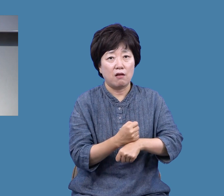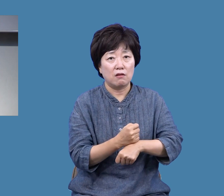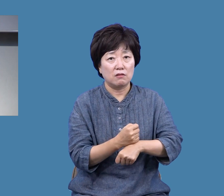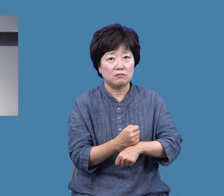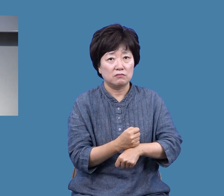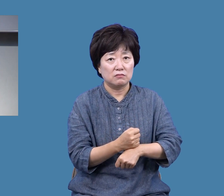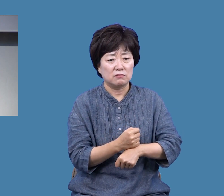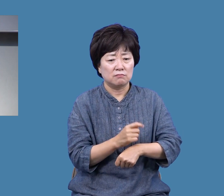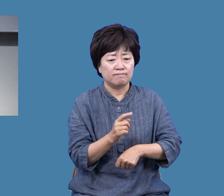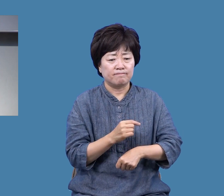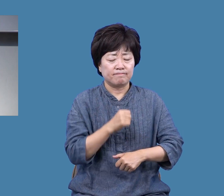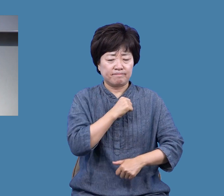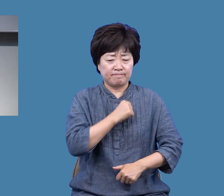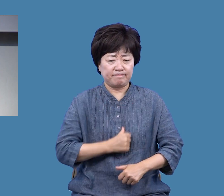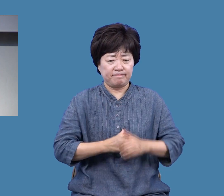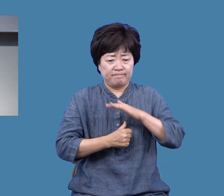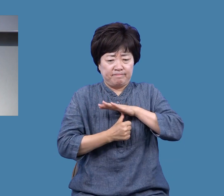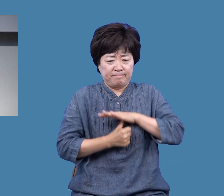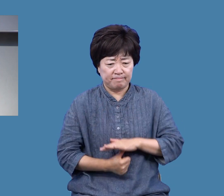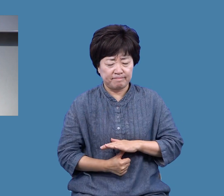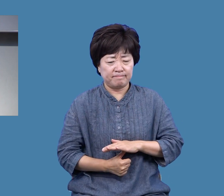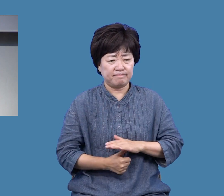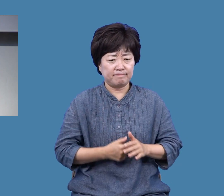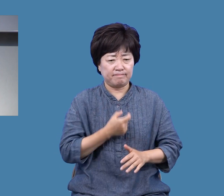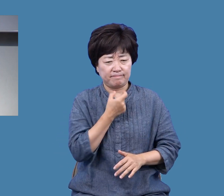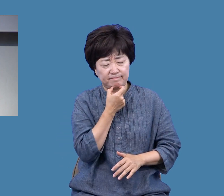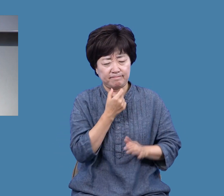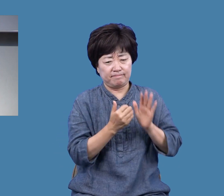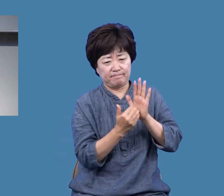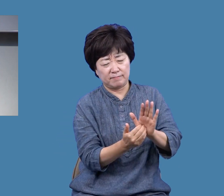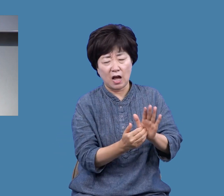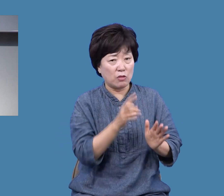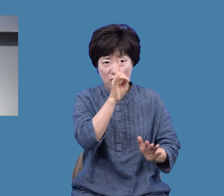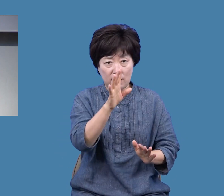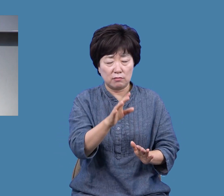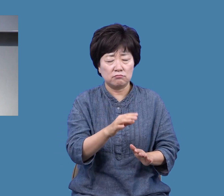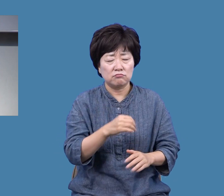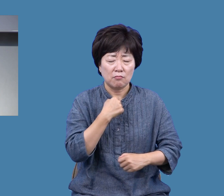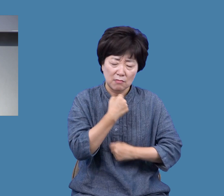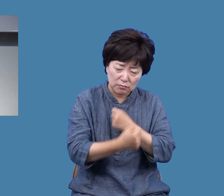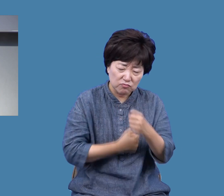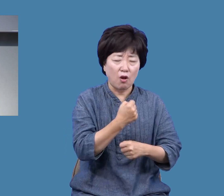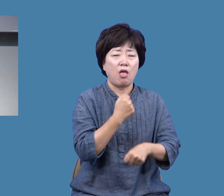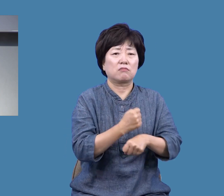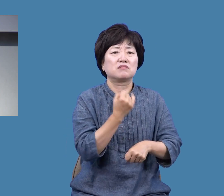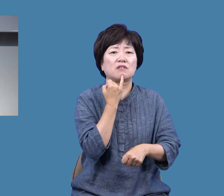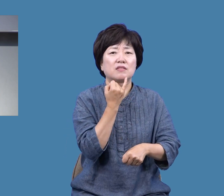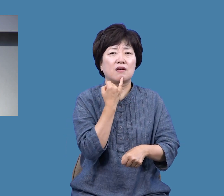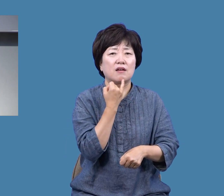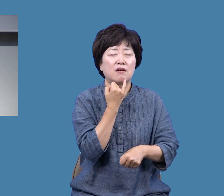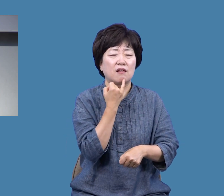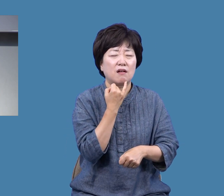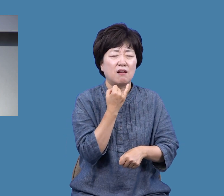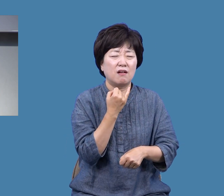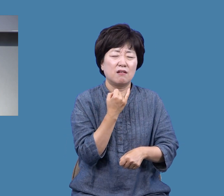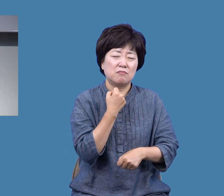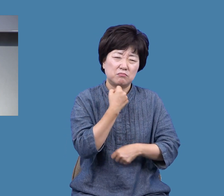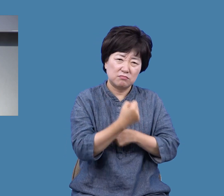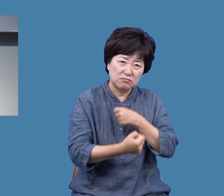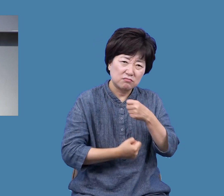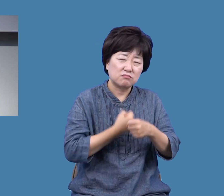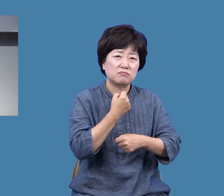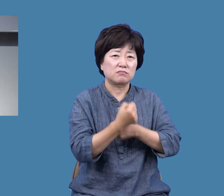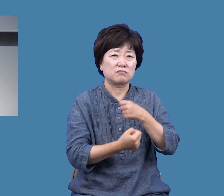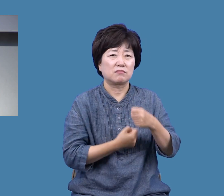거다. 그러다 보니까 어디로 흐르겠어요? 방탕함으로 흐르겠지요. 방탕함으로